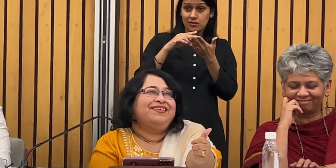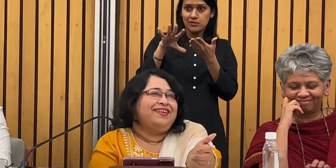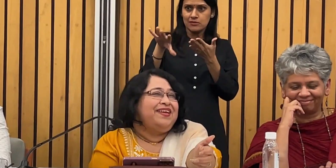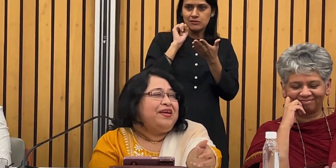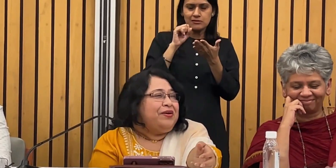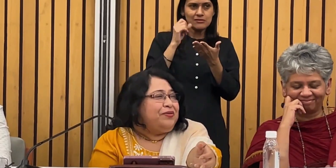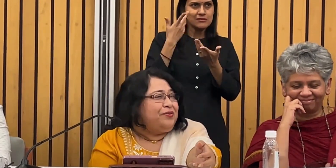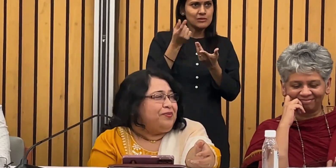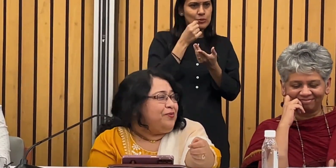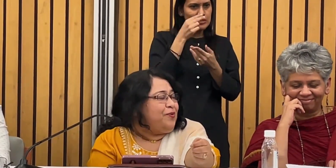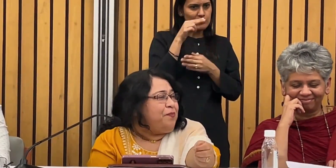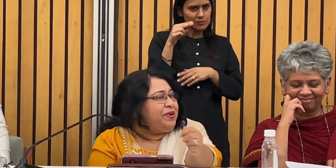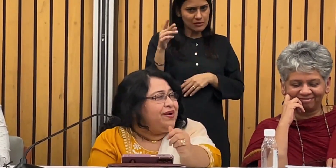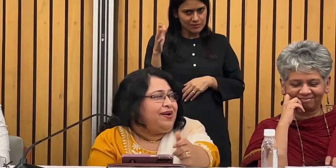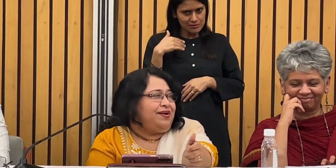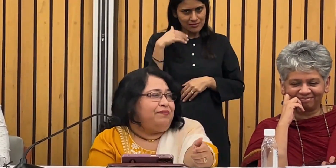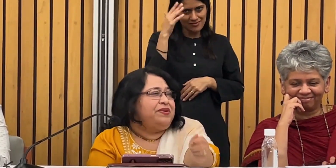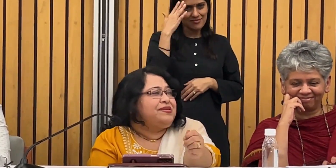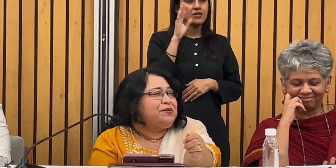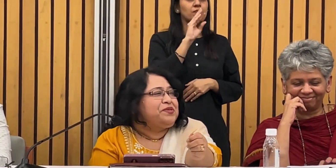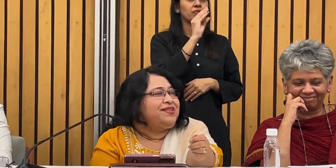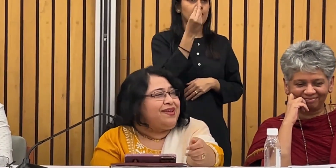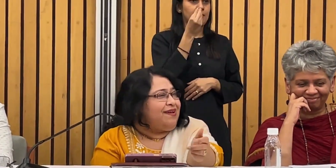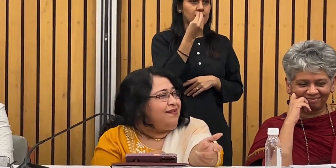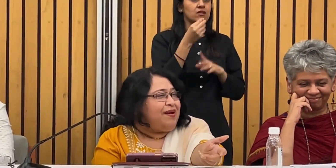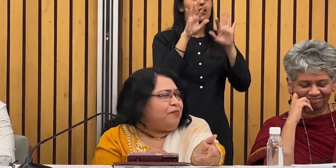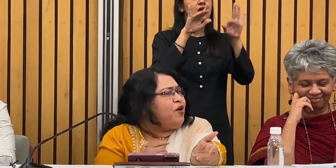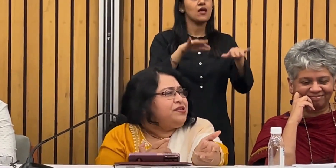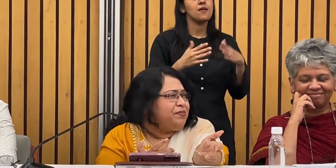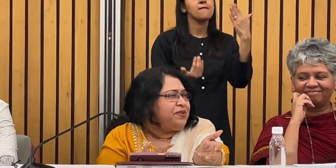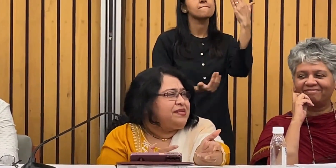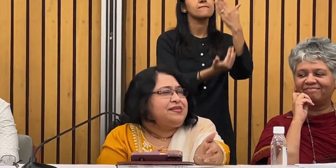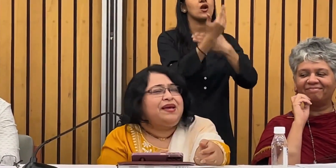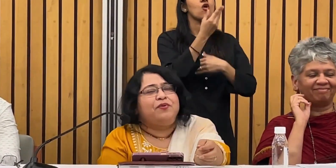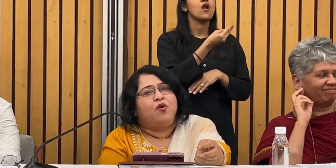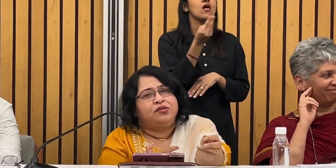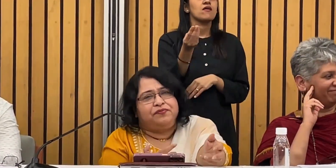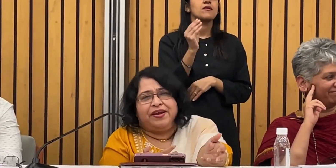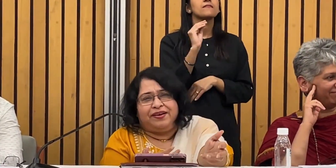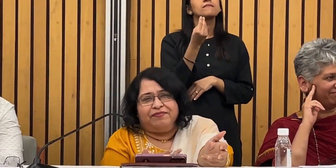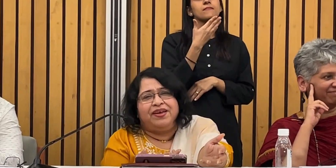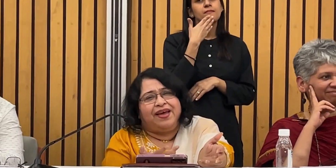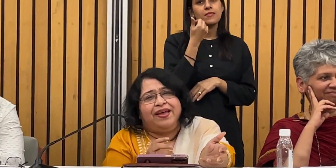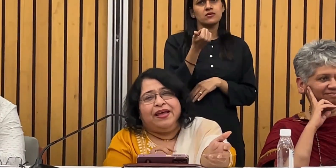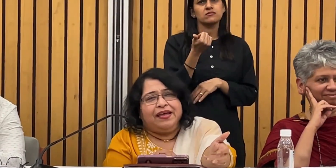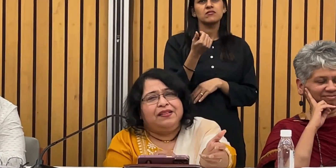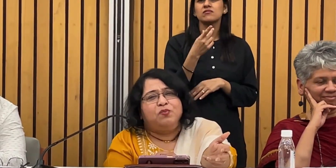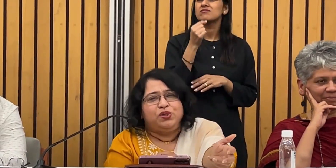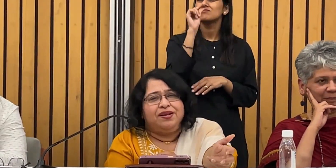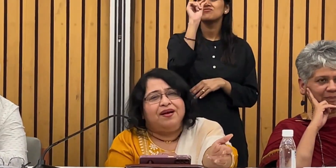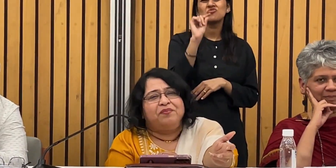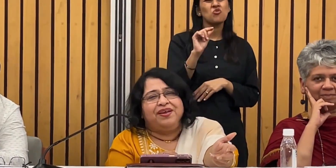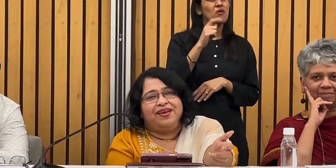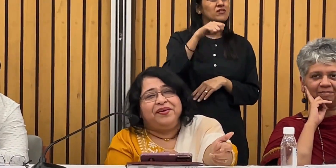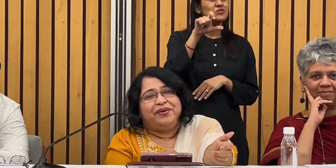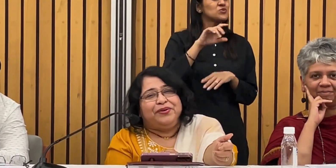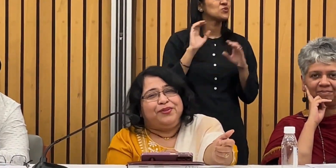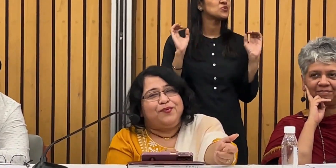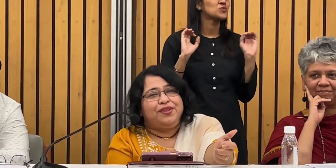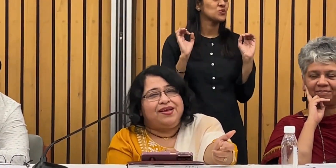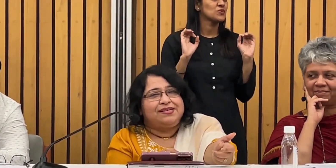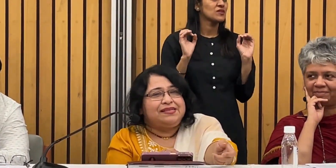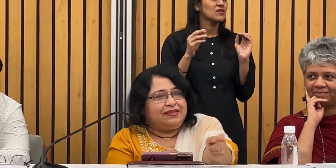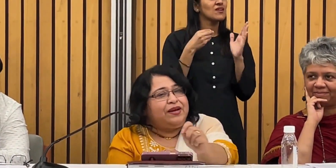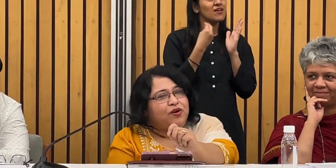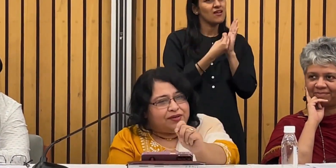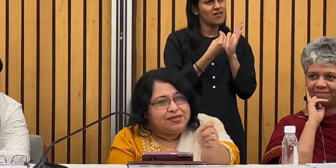की बात करें तो उनको प्रिंटेड प्रिस्क्रिप्शन देना बहुत सिंपल चीज़ है, कॉस्ट इफेक्टिव भी है, इतना मुश्किल काम नहीं है, तो